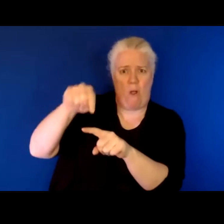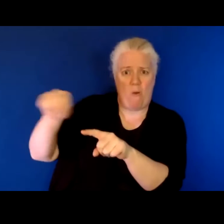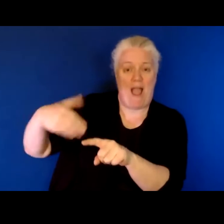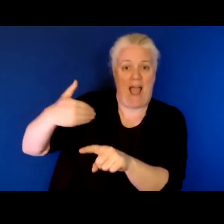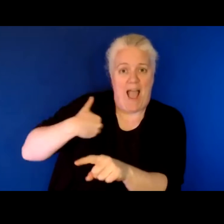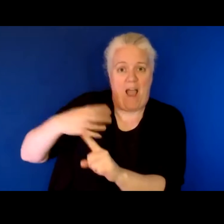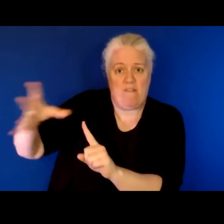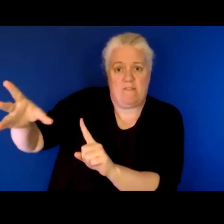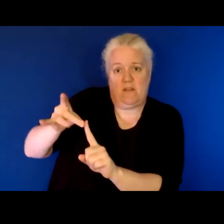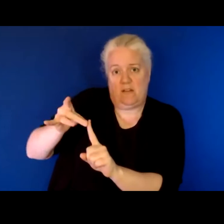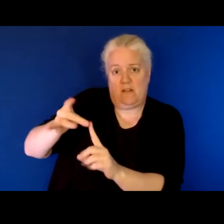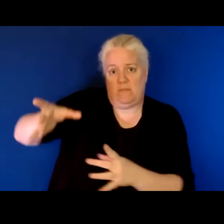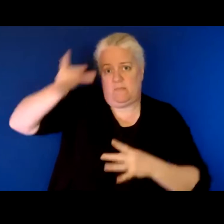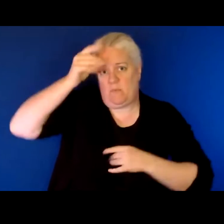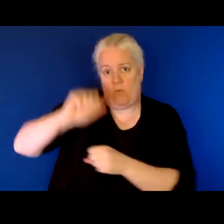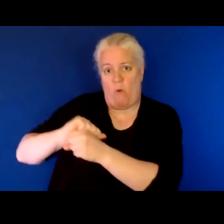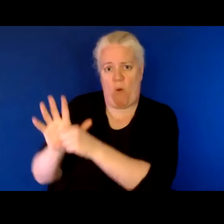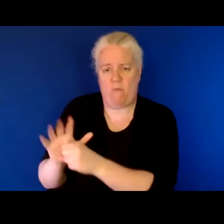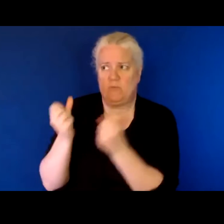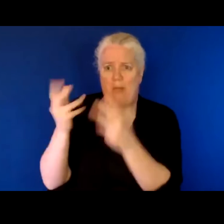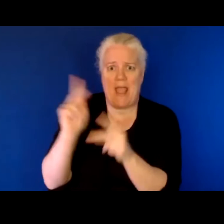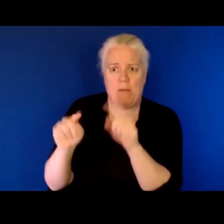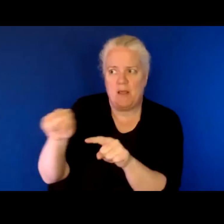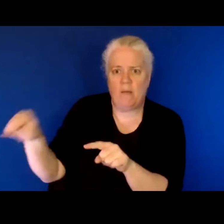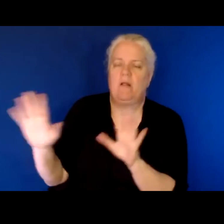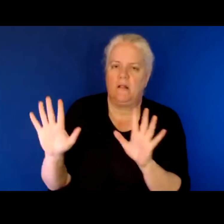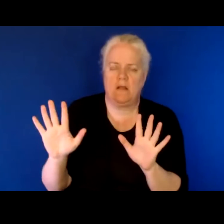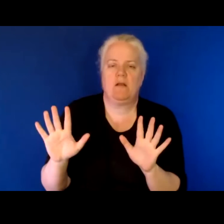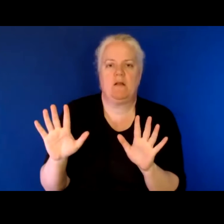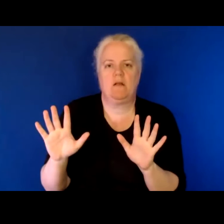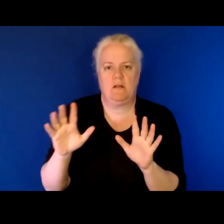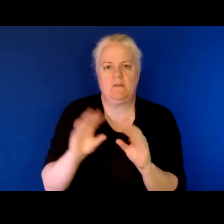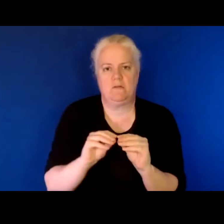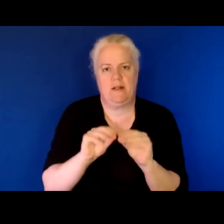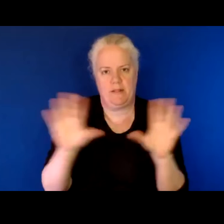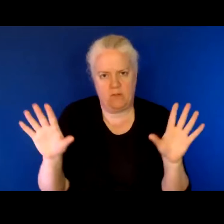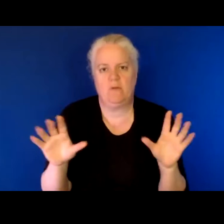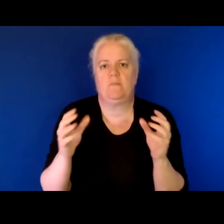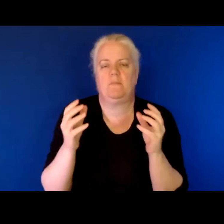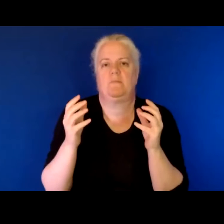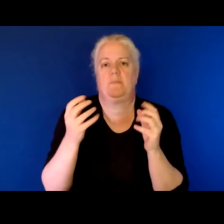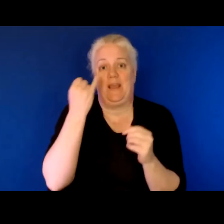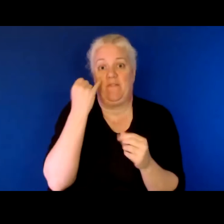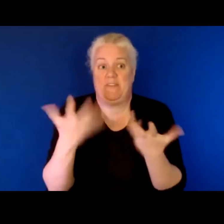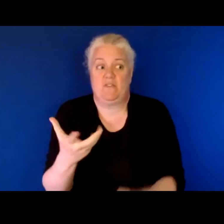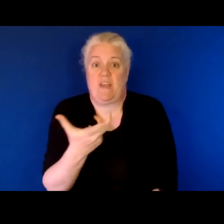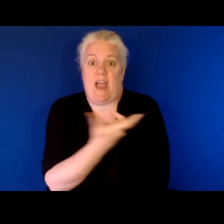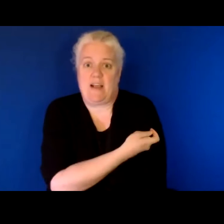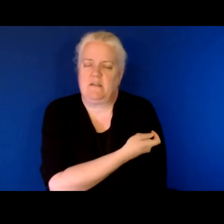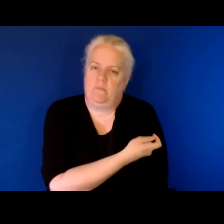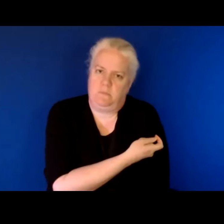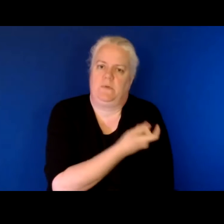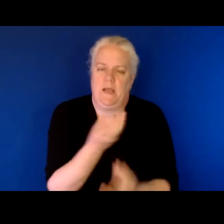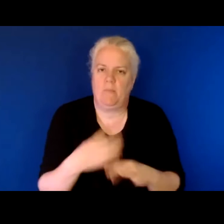的这个变种的病毒下面呢，我们知道有更多的 朋友是有感染情况。